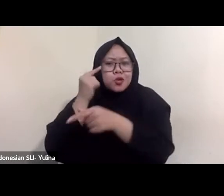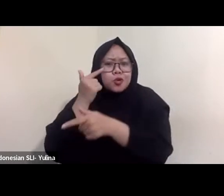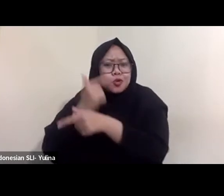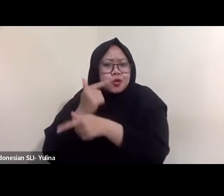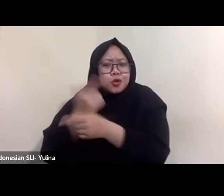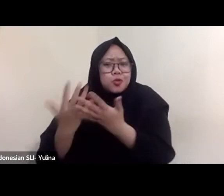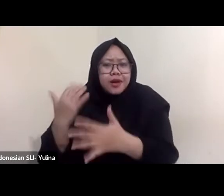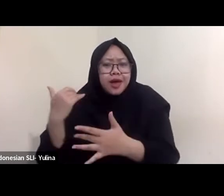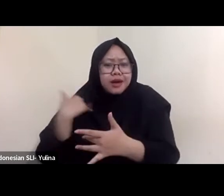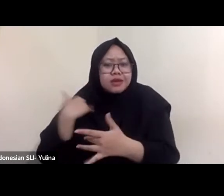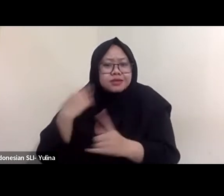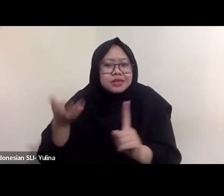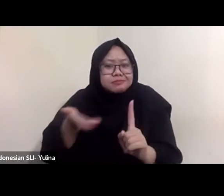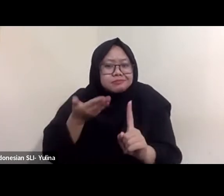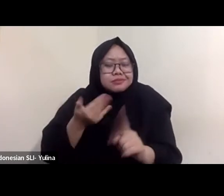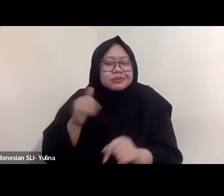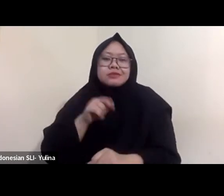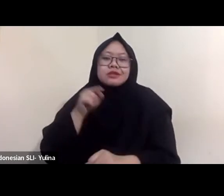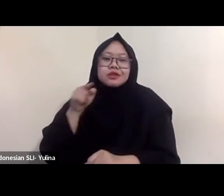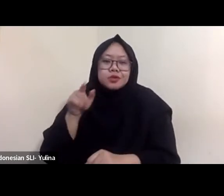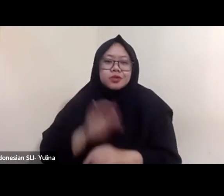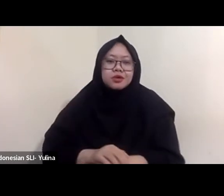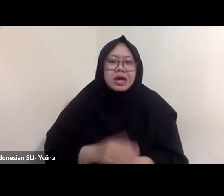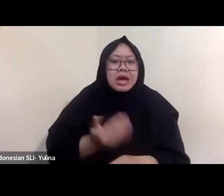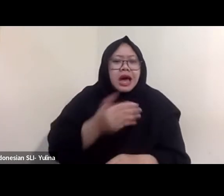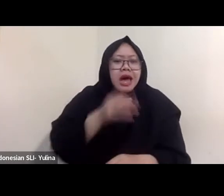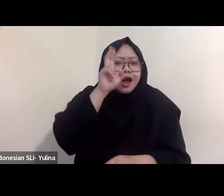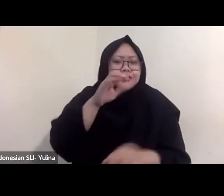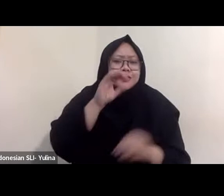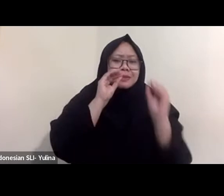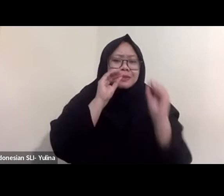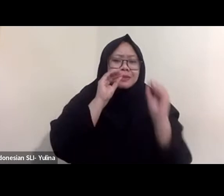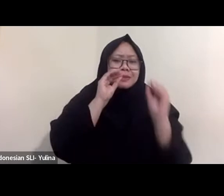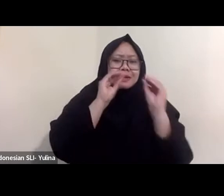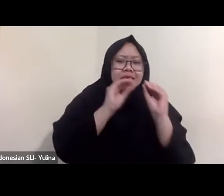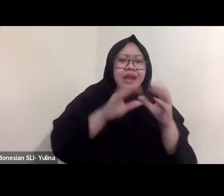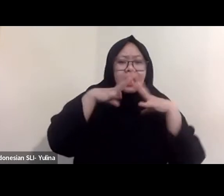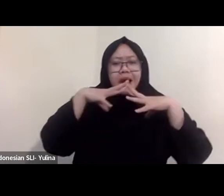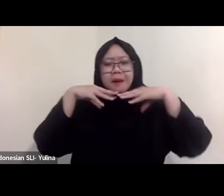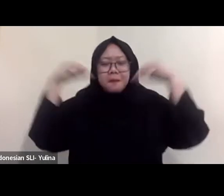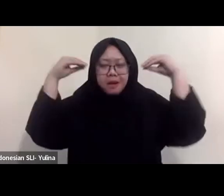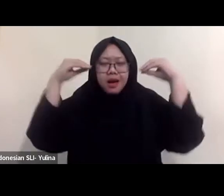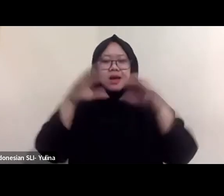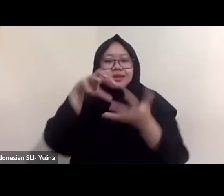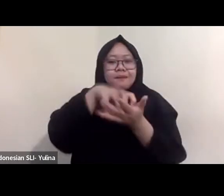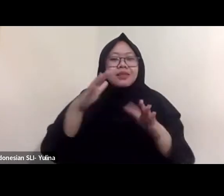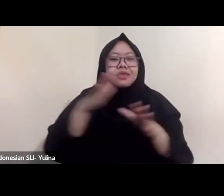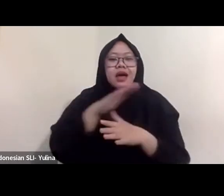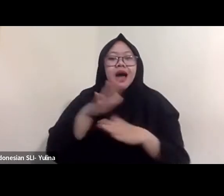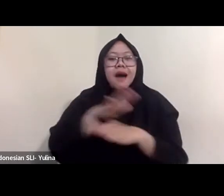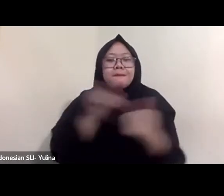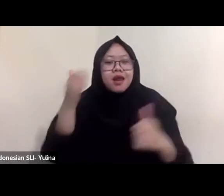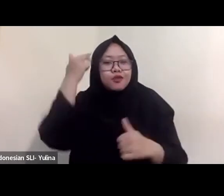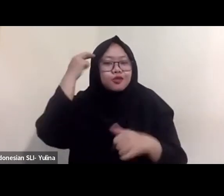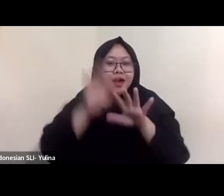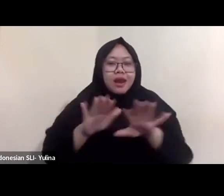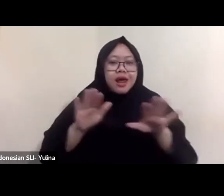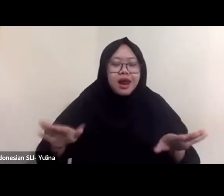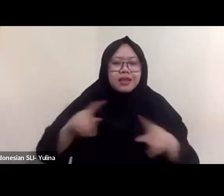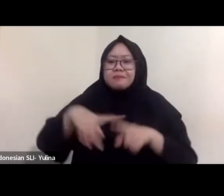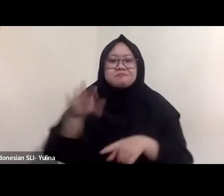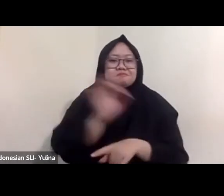yang seharusnya ramah dan jadi tempat teraman untuk kami. Sejak saat itu, teman kami menghilang,